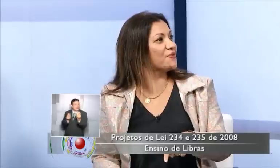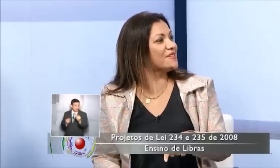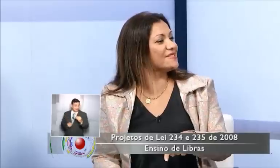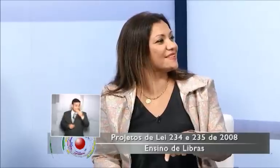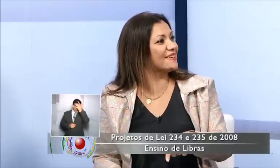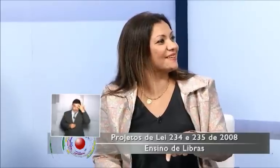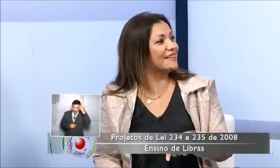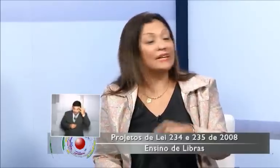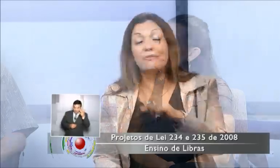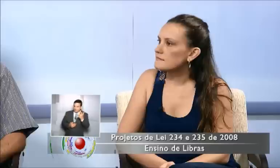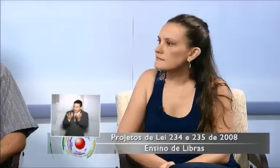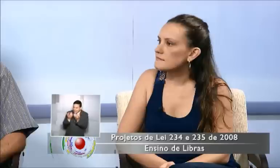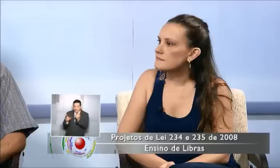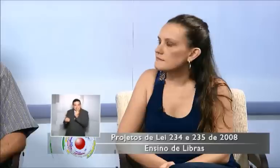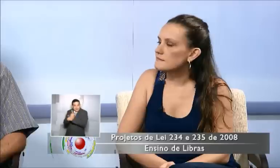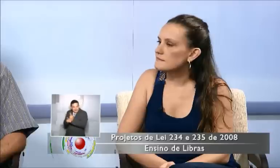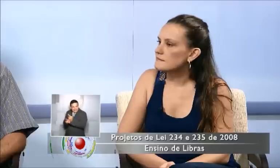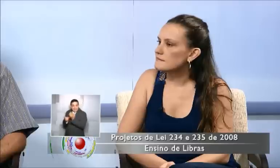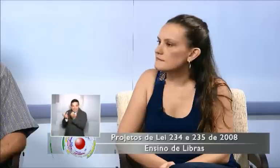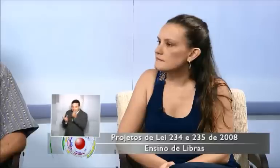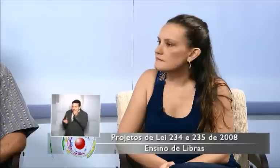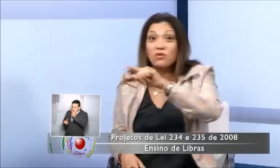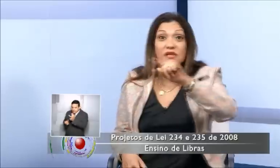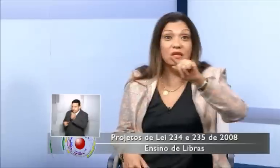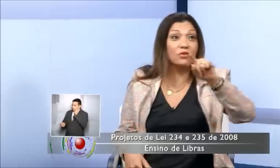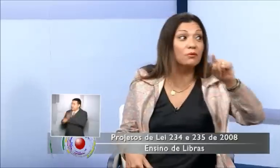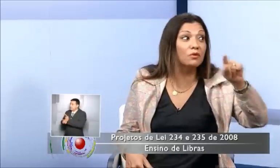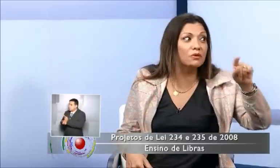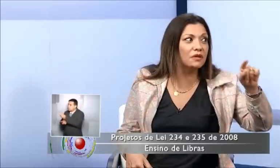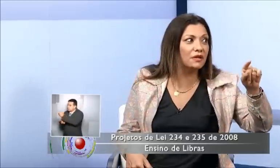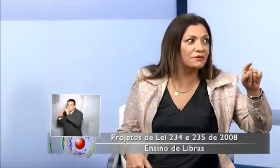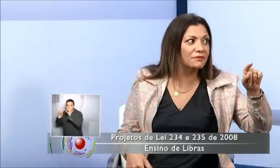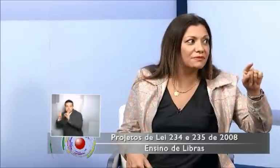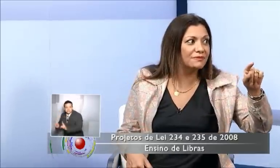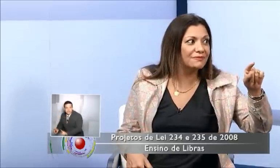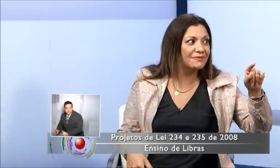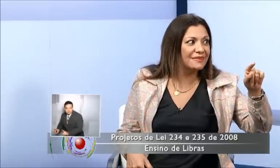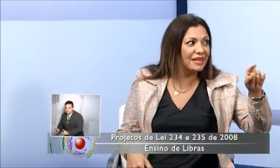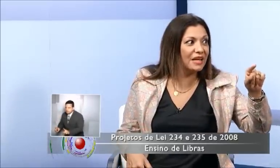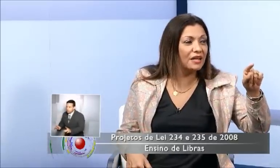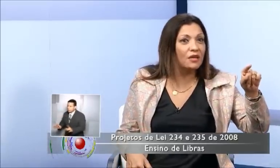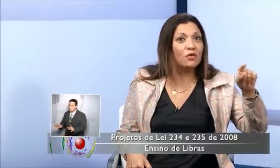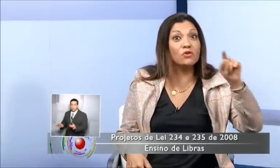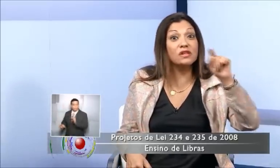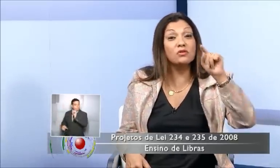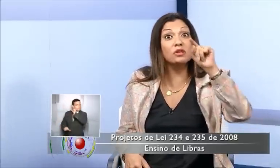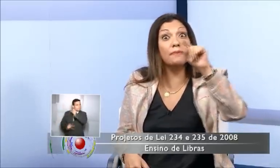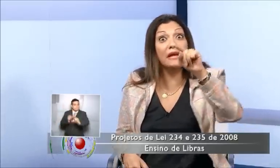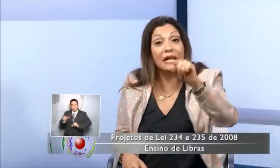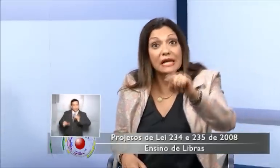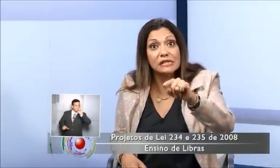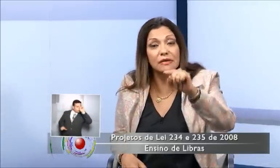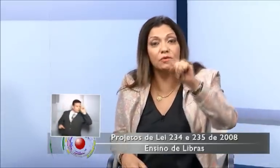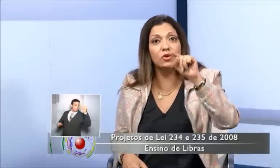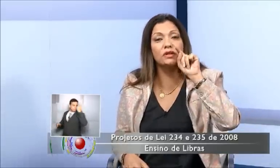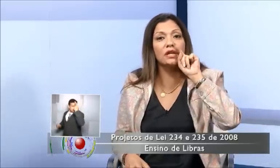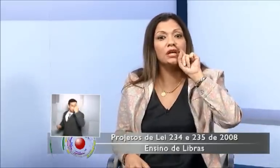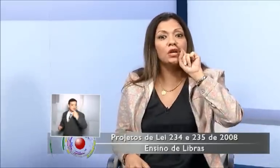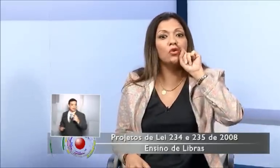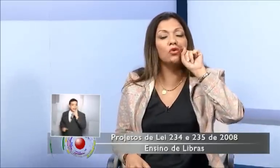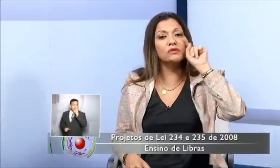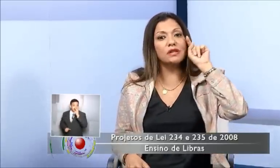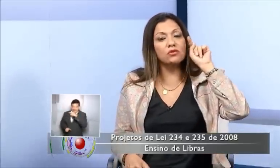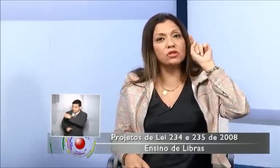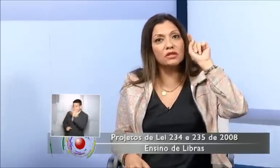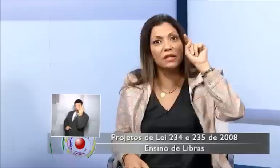deficiência física, uma coisa tão interessante, o conceito muda. Muda. Né? O conceito de beleza